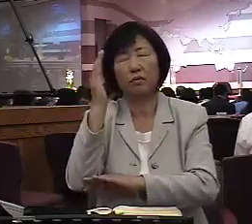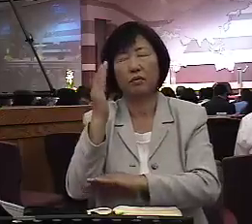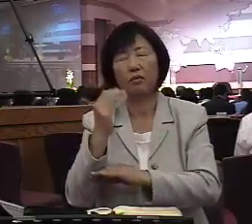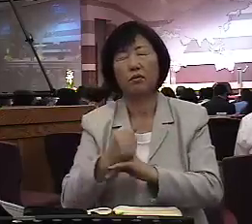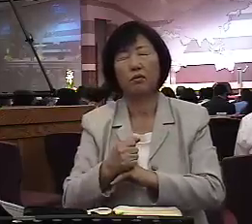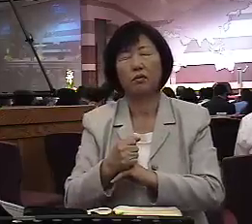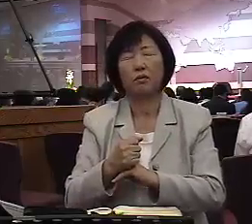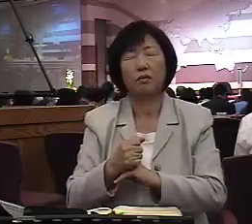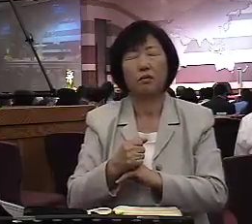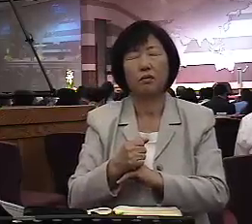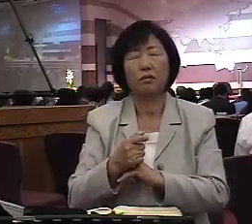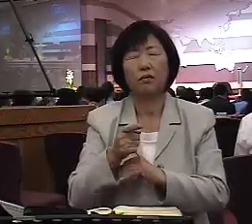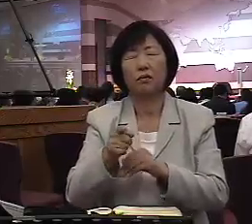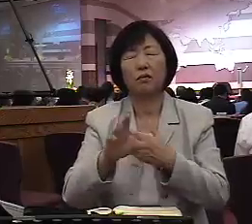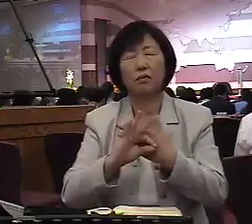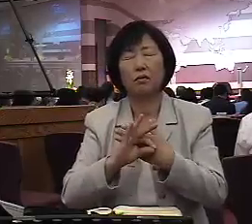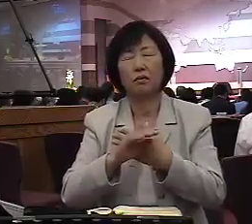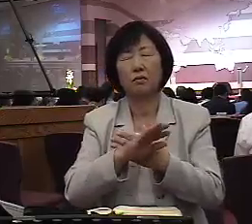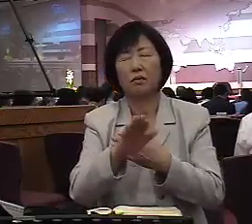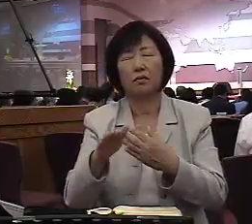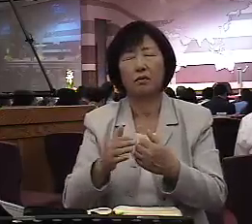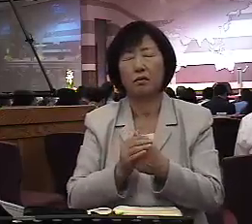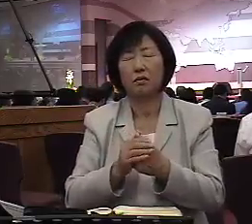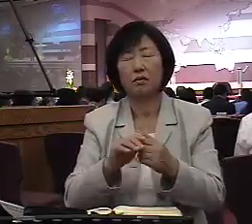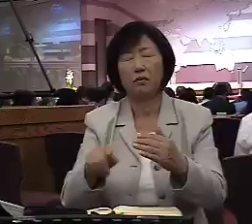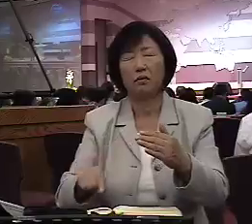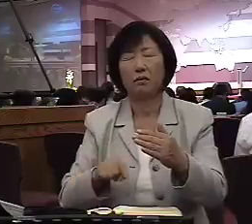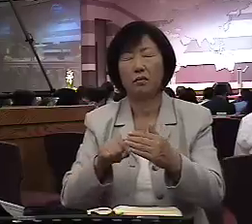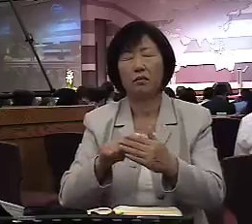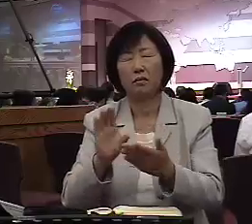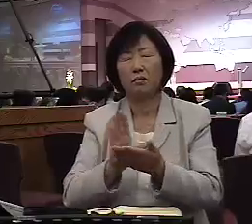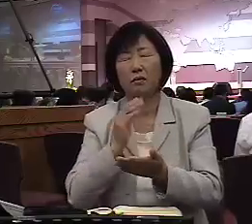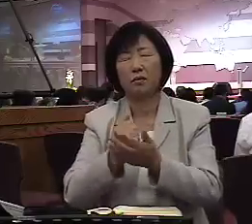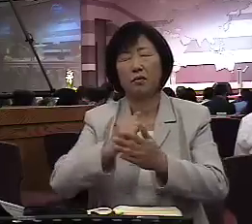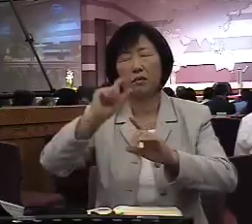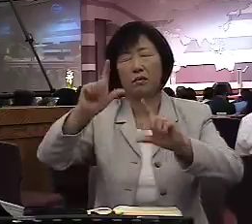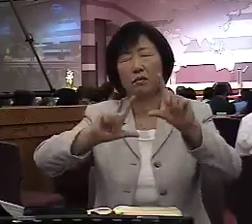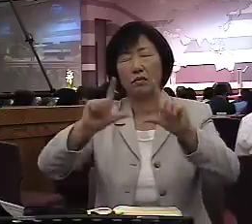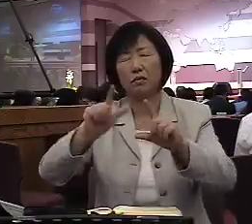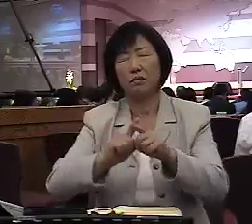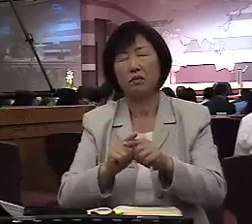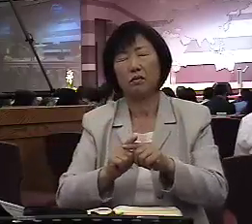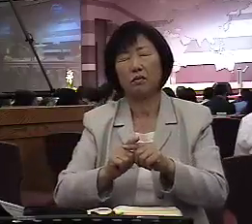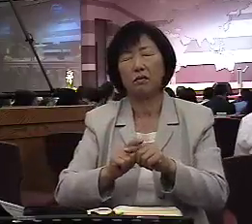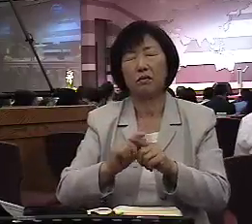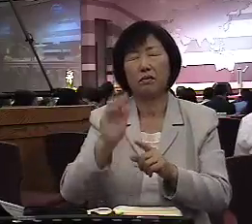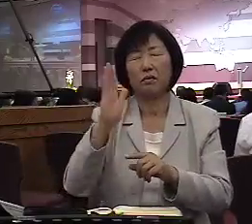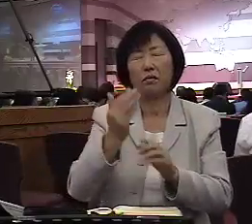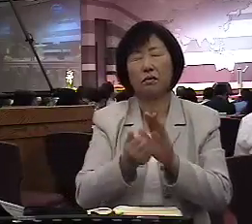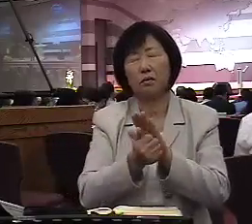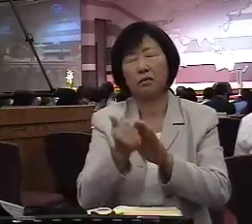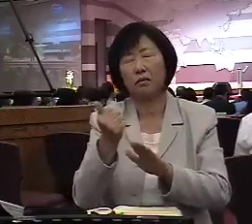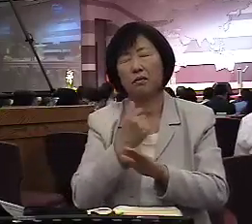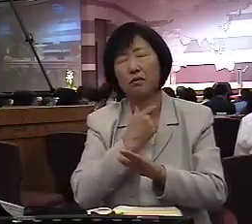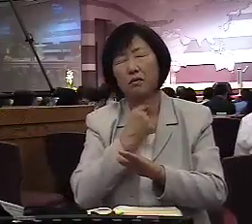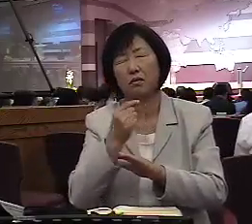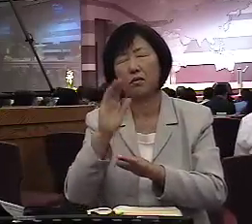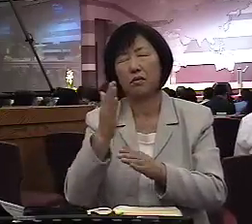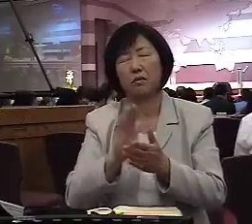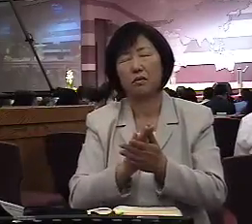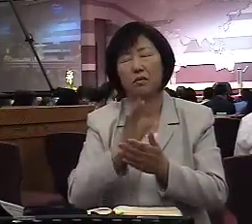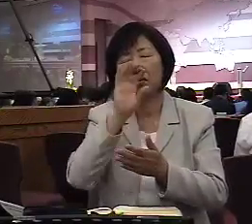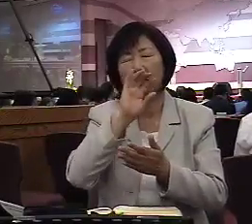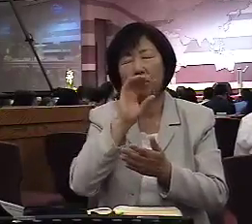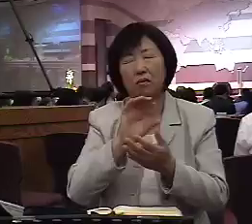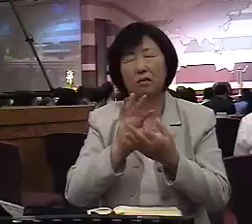말씀입니다. 그렇다면 우리가 우리 안에 그리스도의 형상이 형상되기를 소망해야 합니다. 훈련을